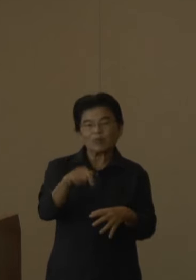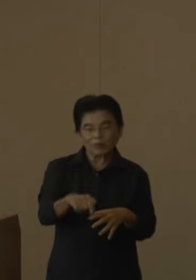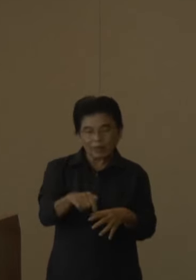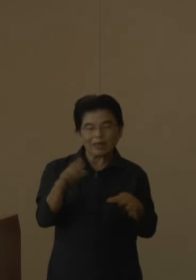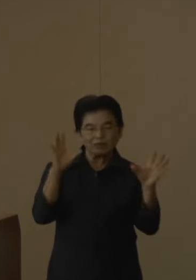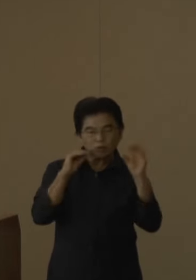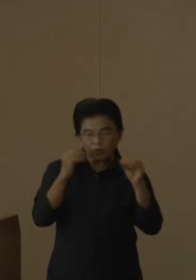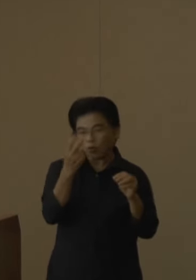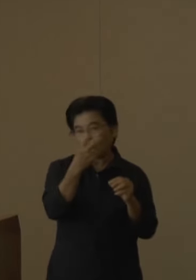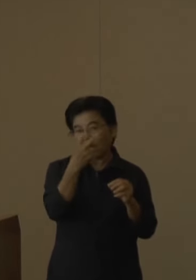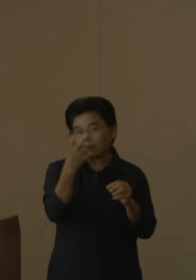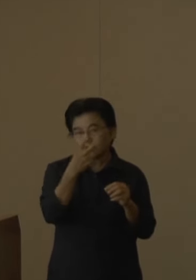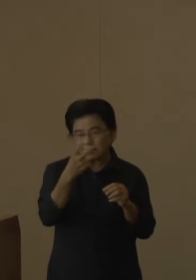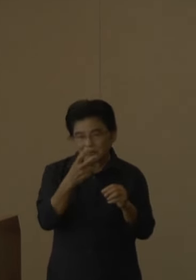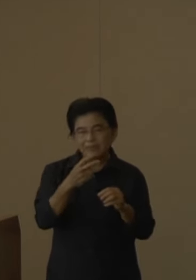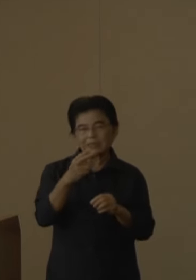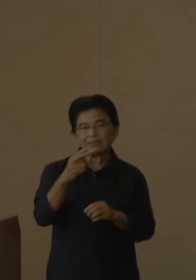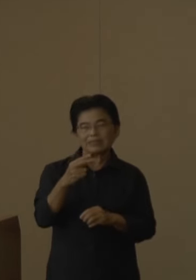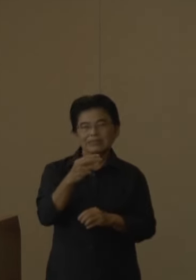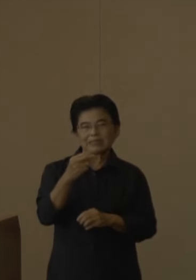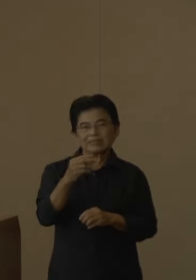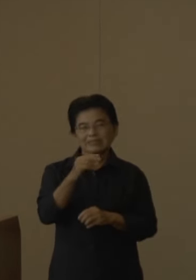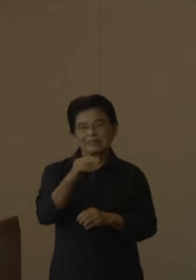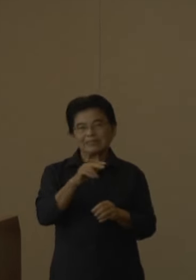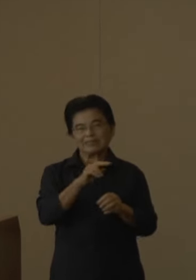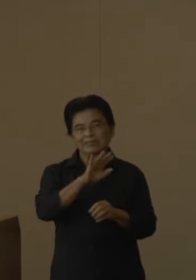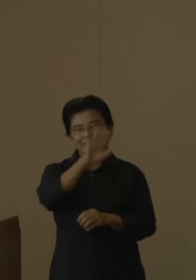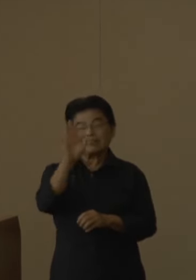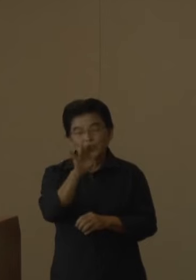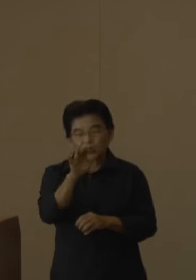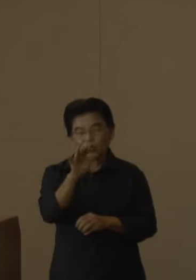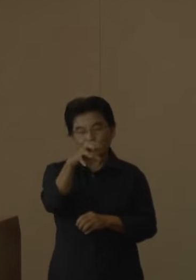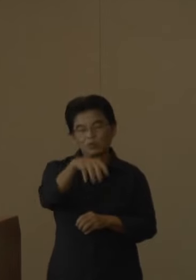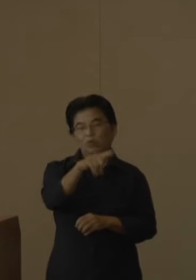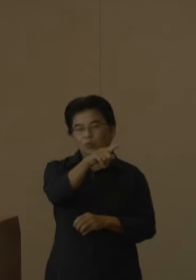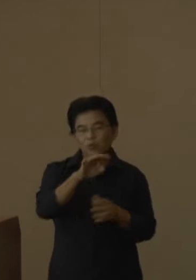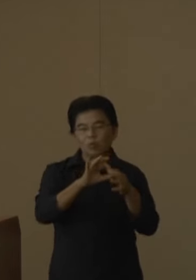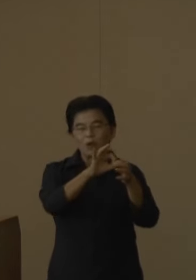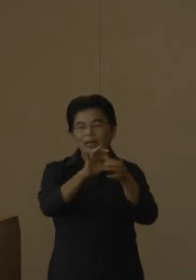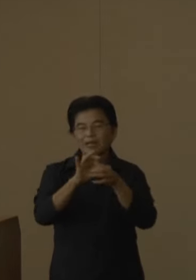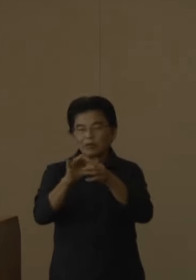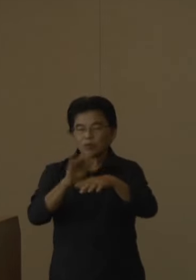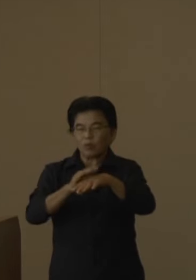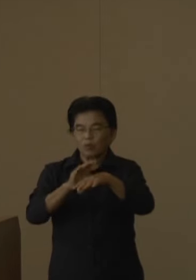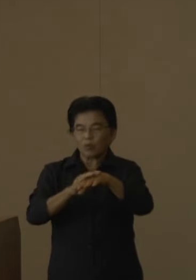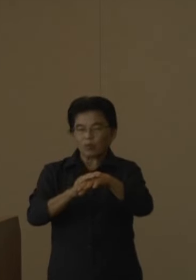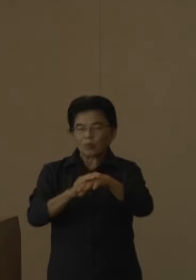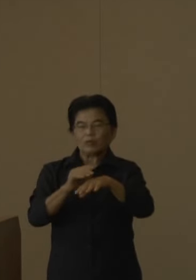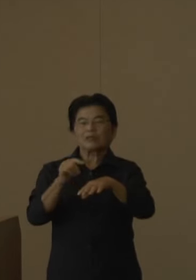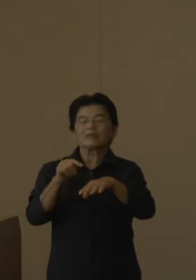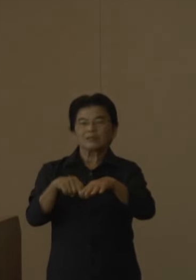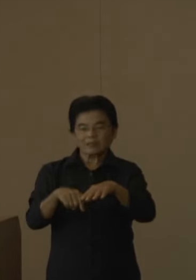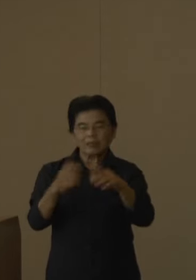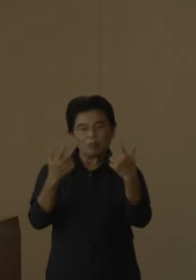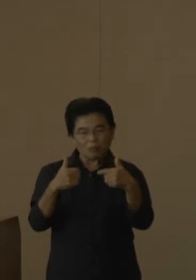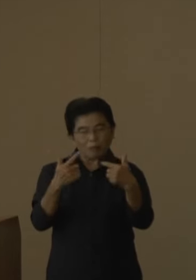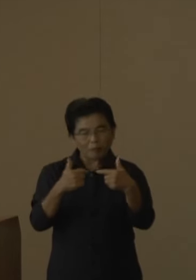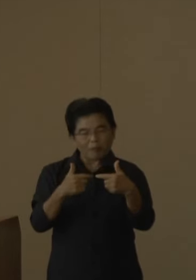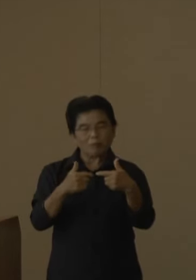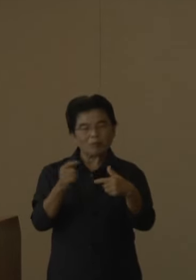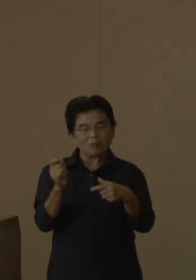状況確認、気象庁、気象台やその他の関係機関との連絡についても、頻繁に